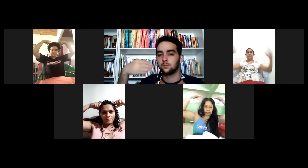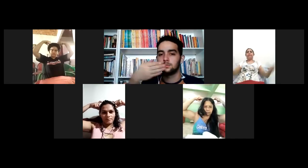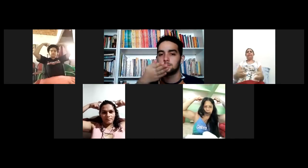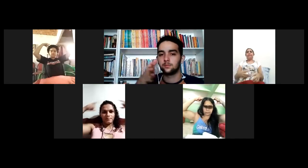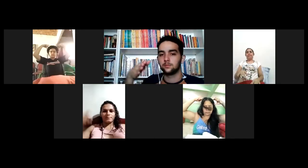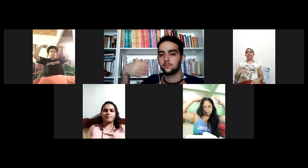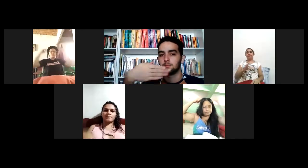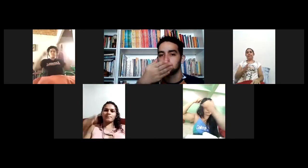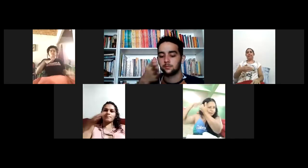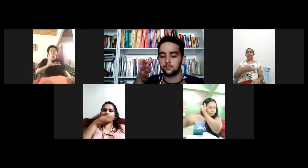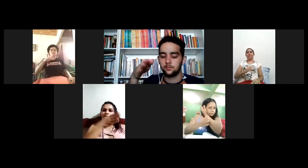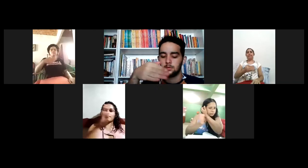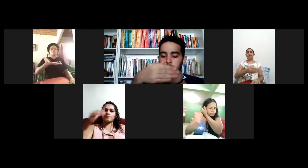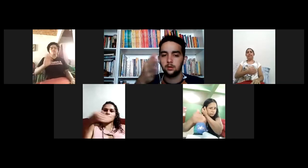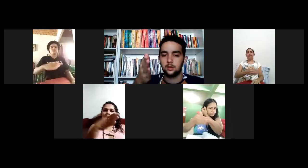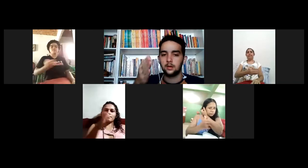tubarão,